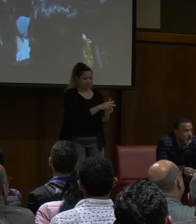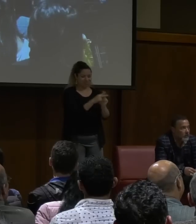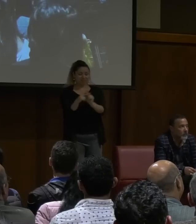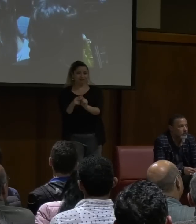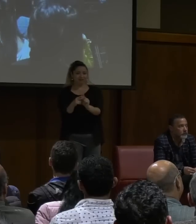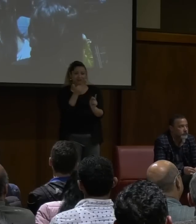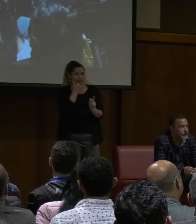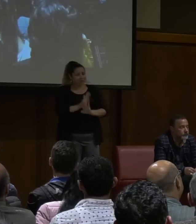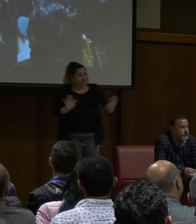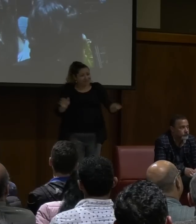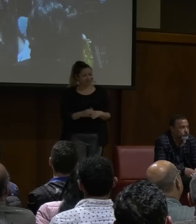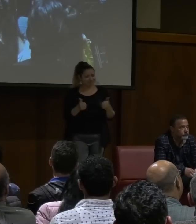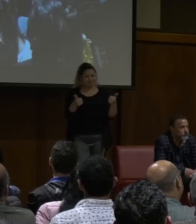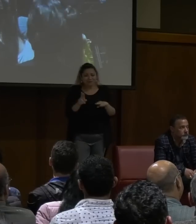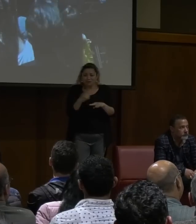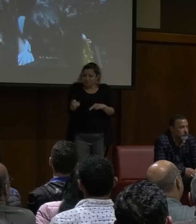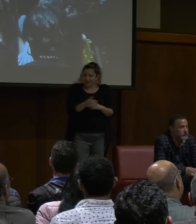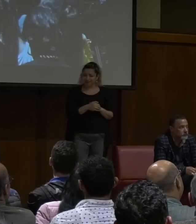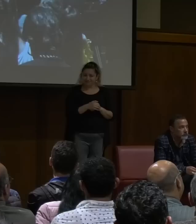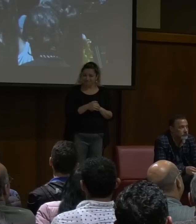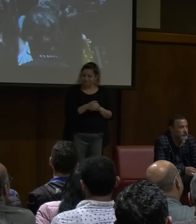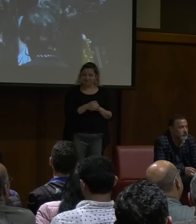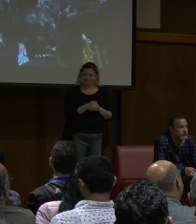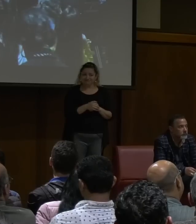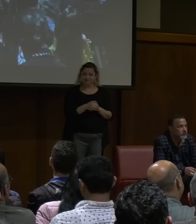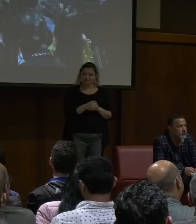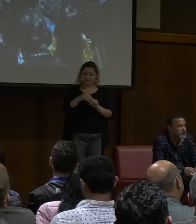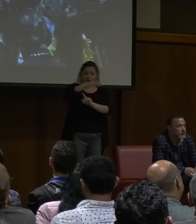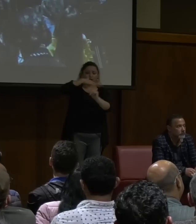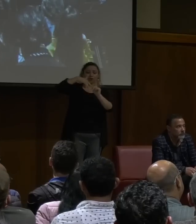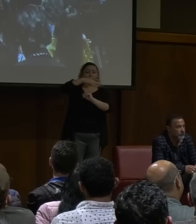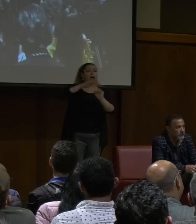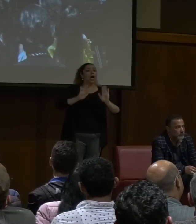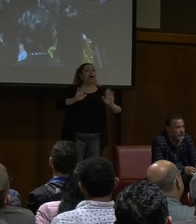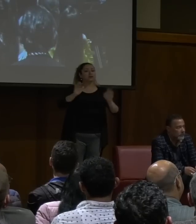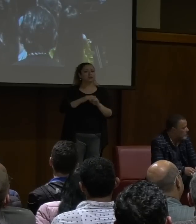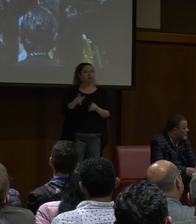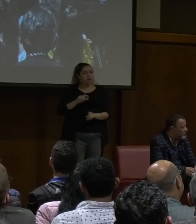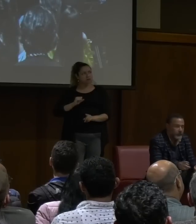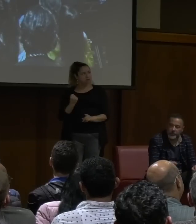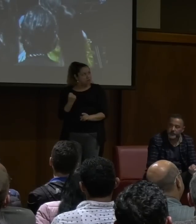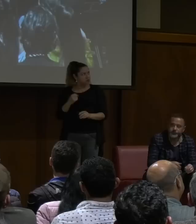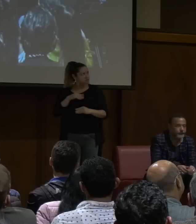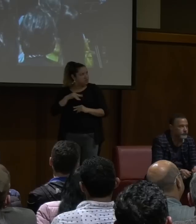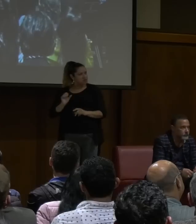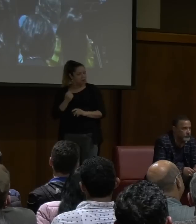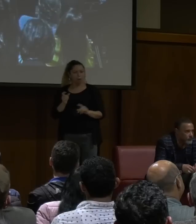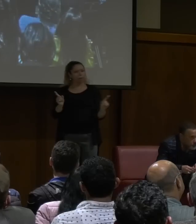ha pasado nada. No ha pasado nada. Esa es la sugerencia que dejo en el ambiente, porque tampoco vamos a permitir nosotros,